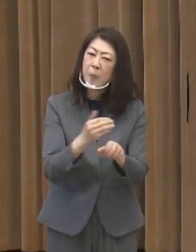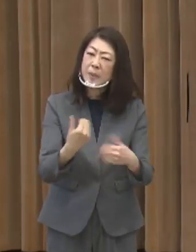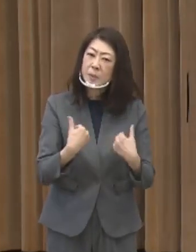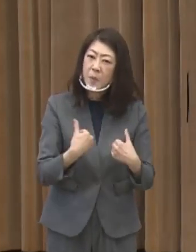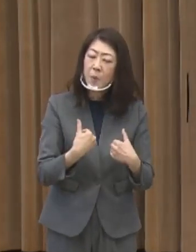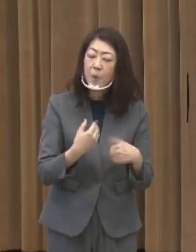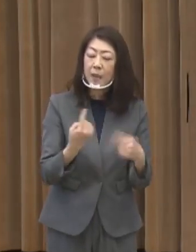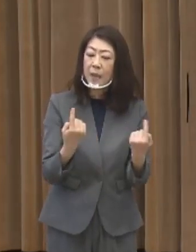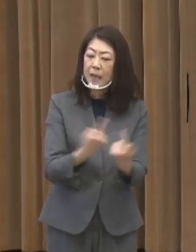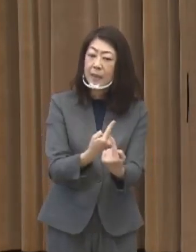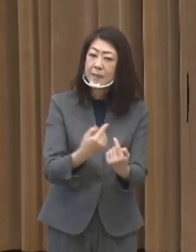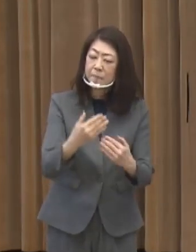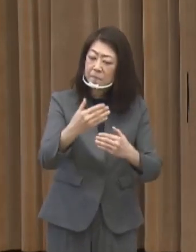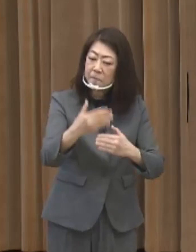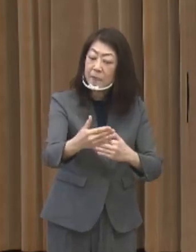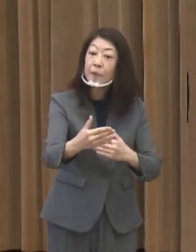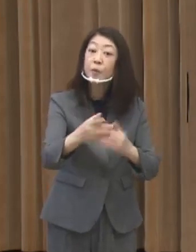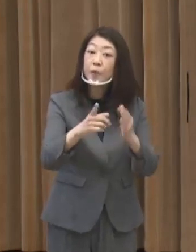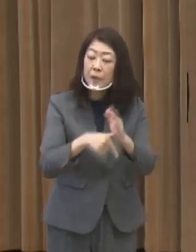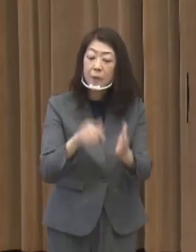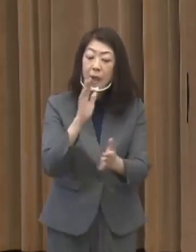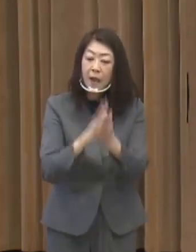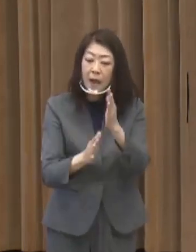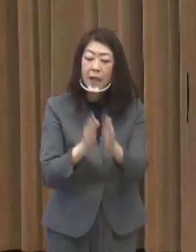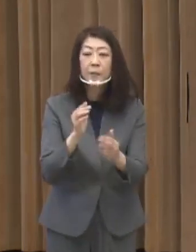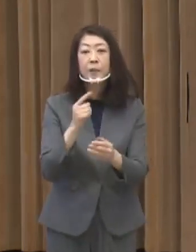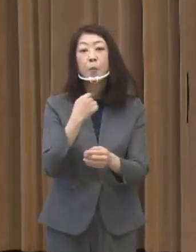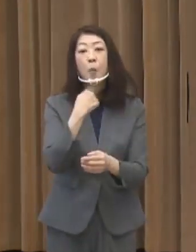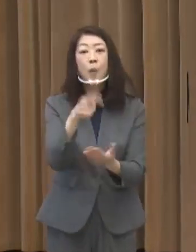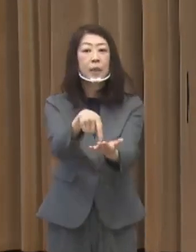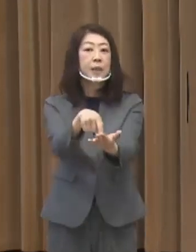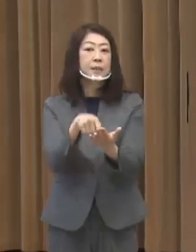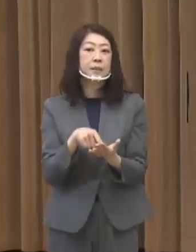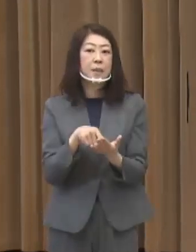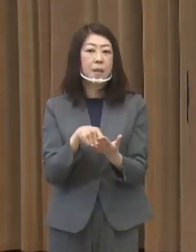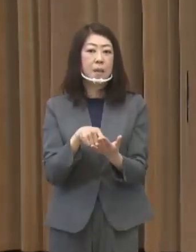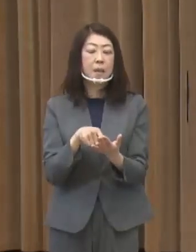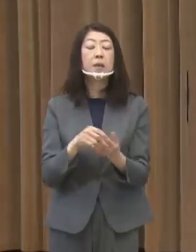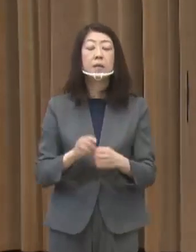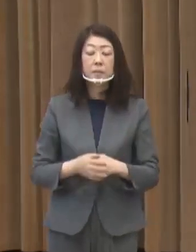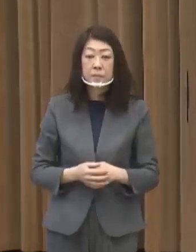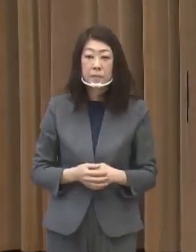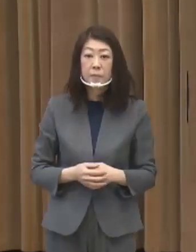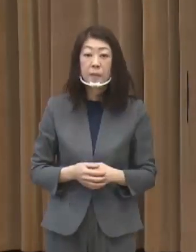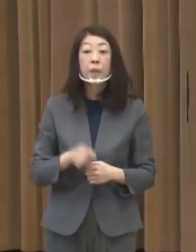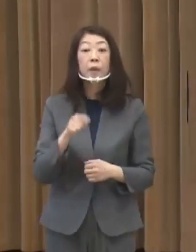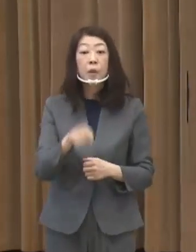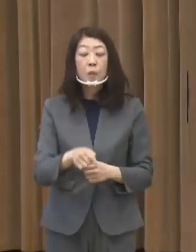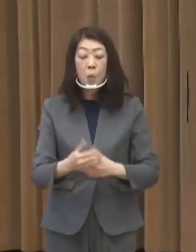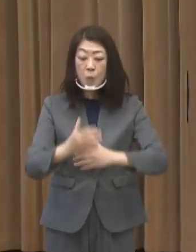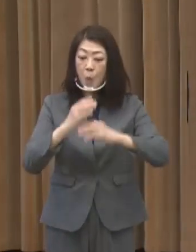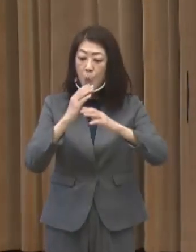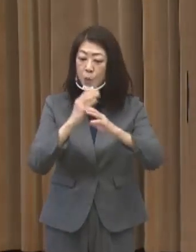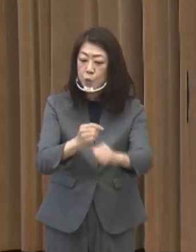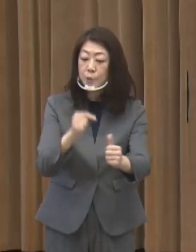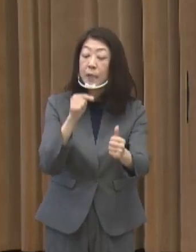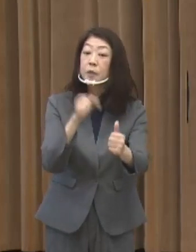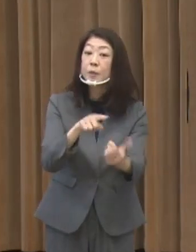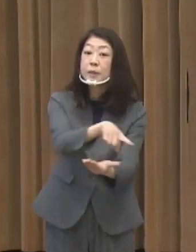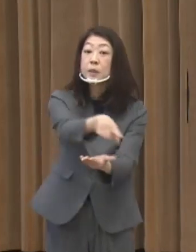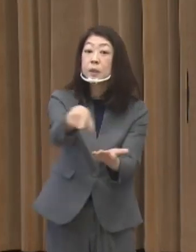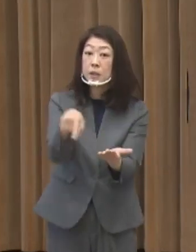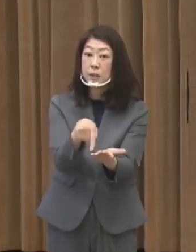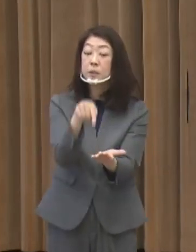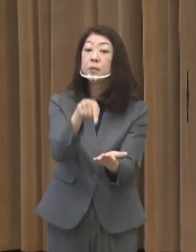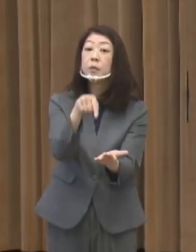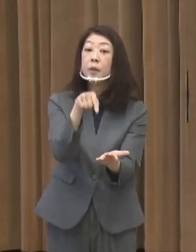していただいた時点で再度申請を行っていただくことになります。このまん延防止等重点措置適用区間